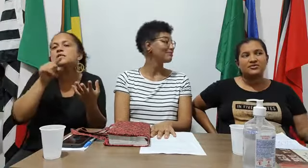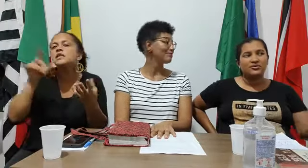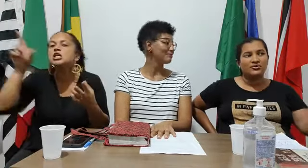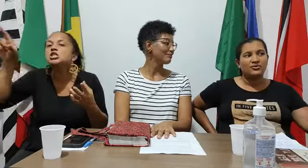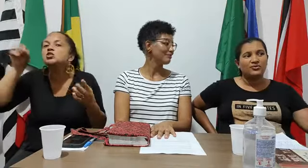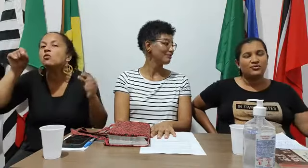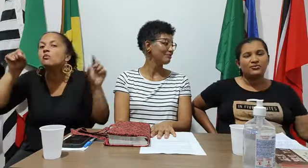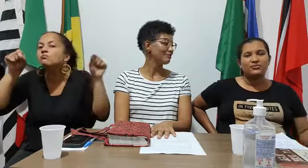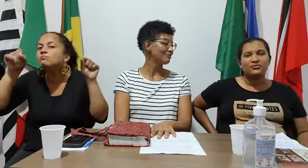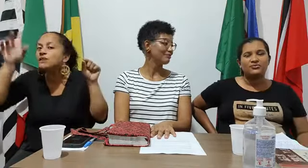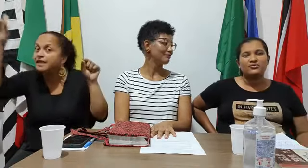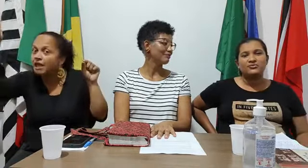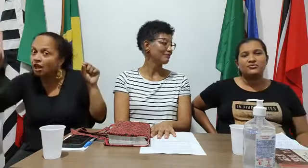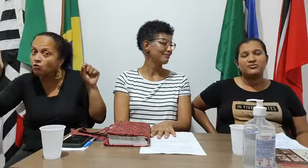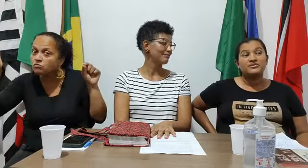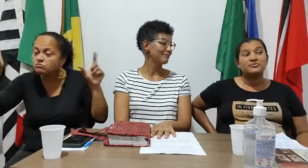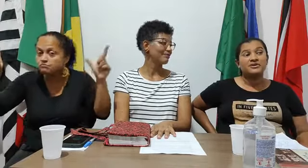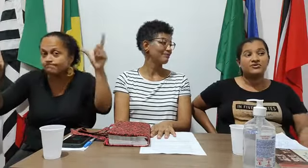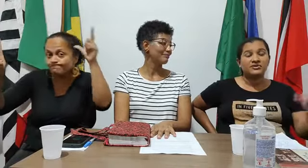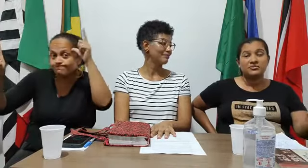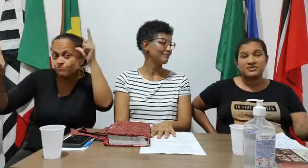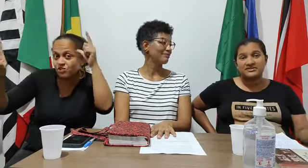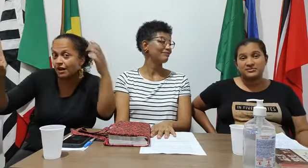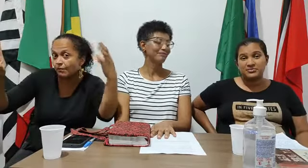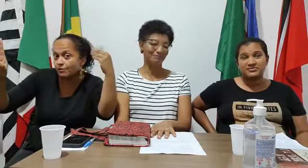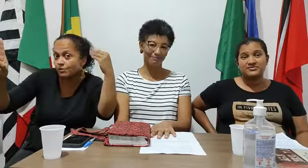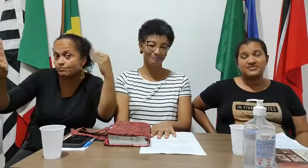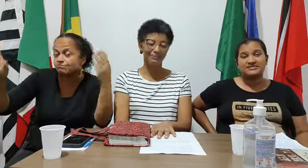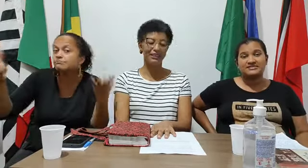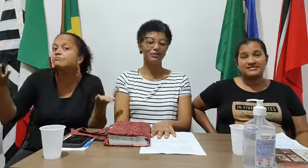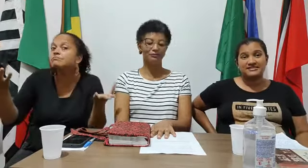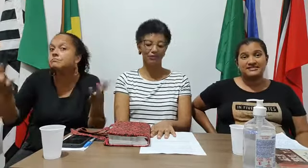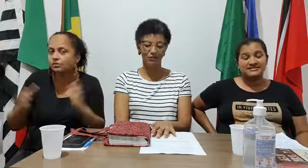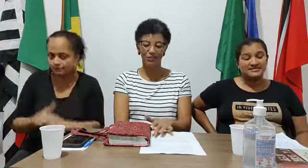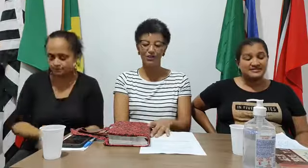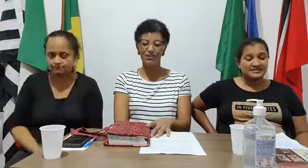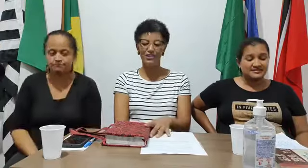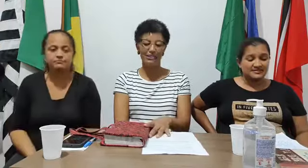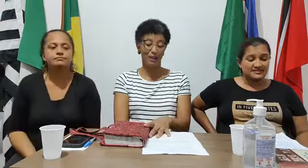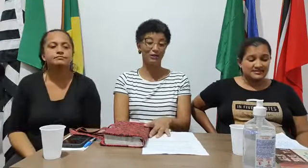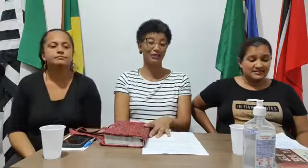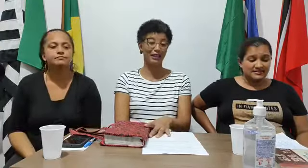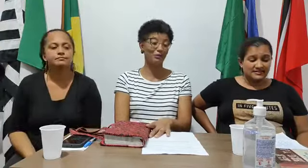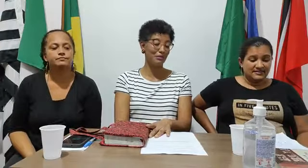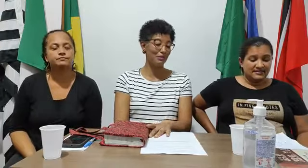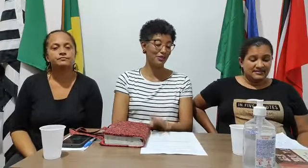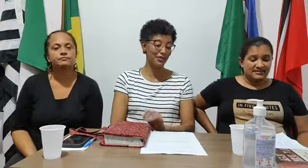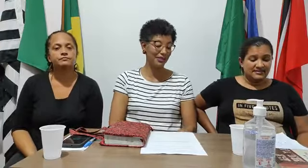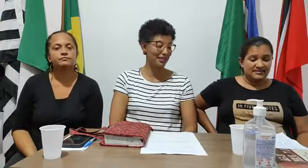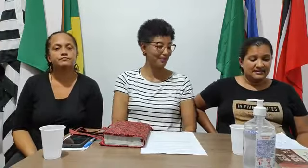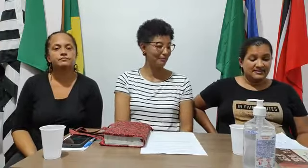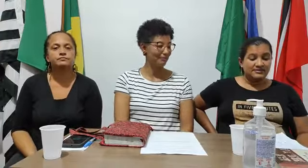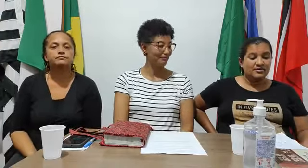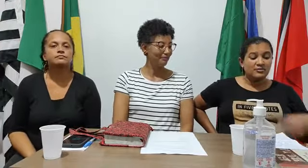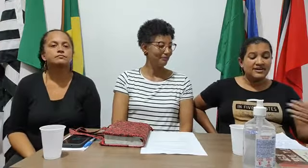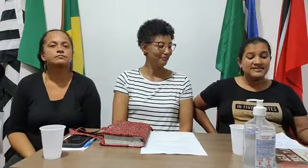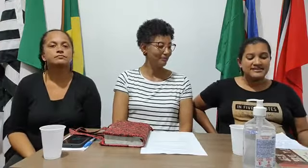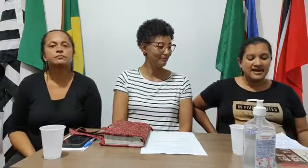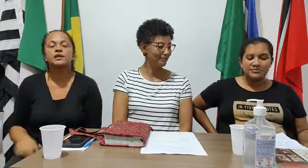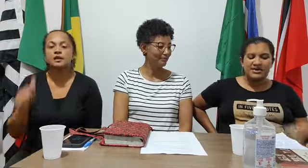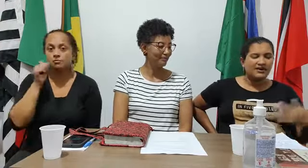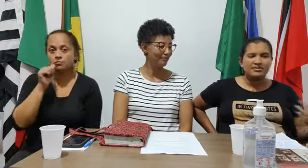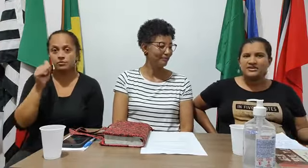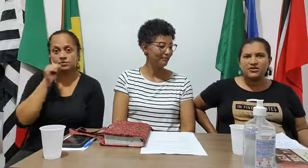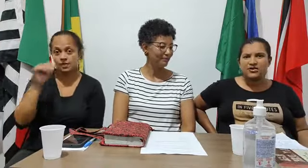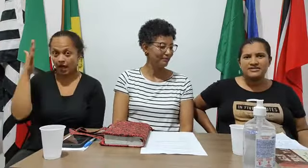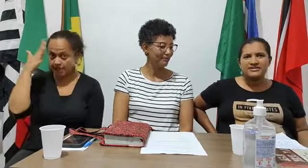serve ou o Espírito que comanda esse mundo, né? Deus desse século, né? Como a Bíblia diz. Então a mulher